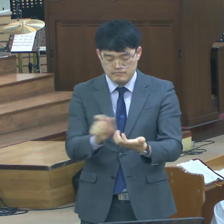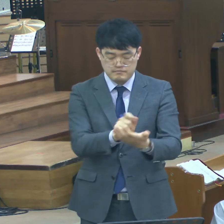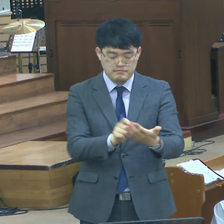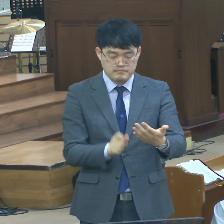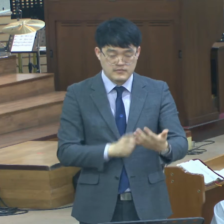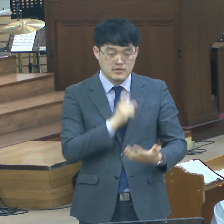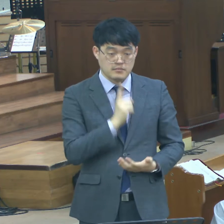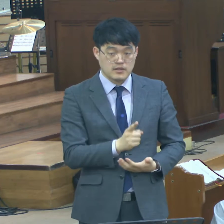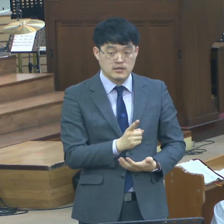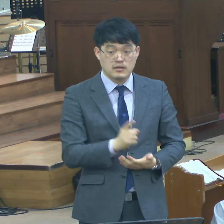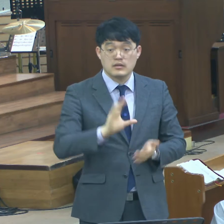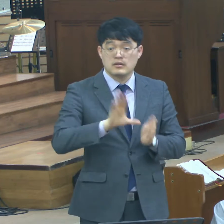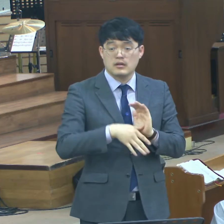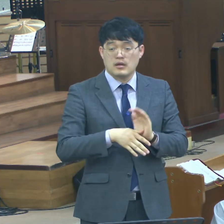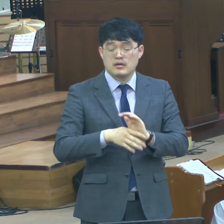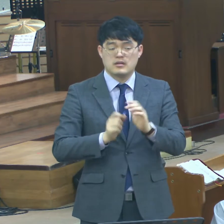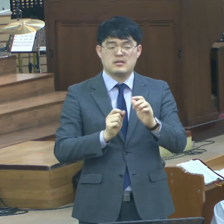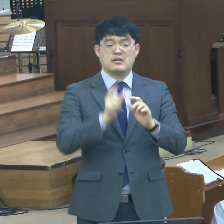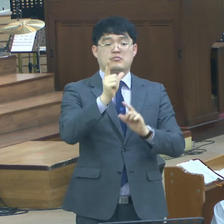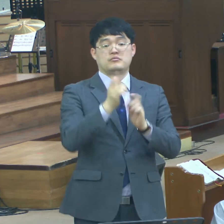다수의 독자들은